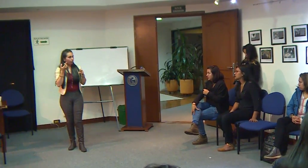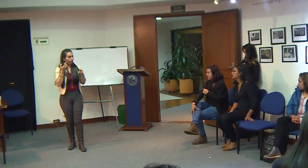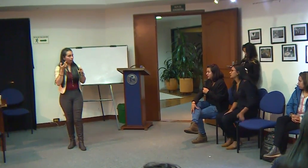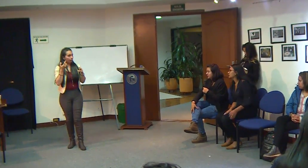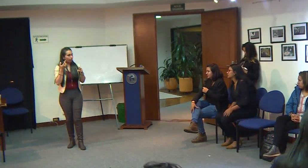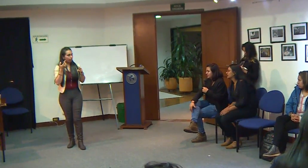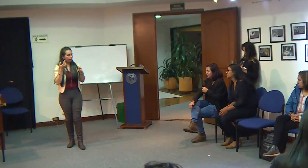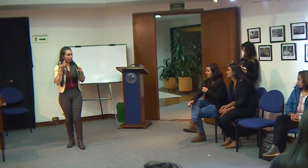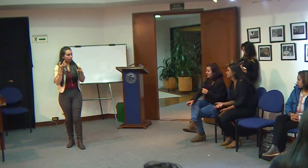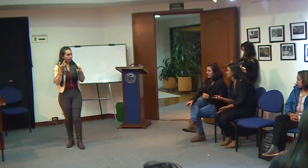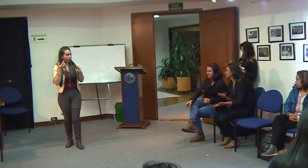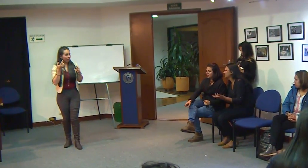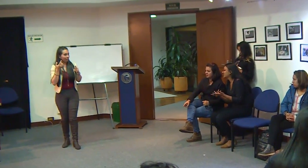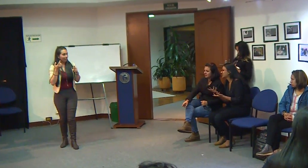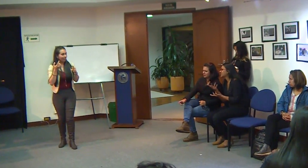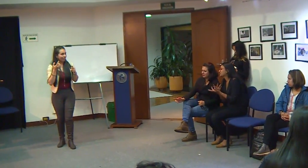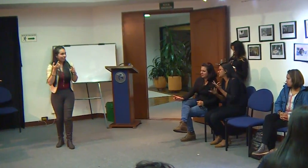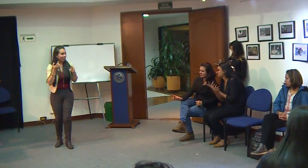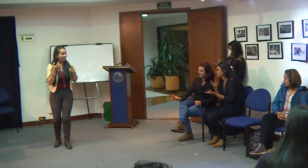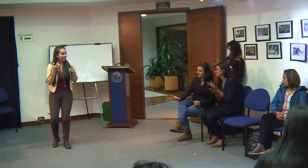Enseñas?